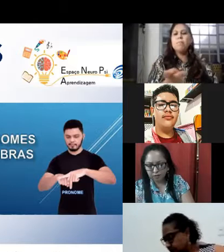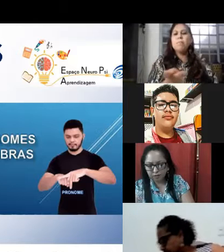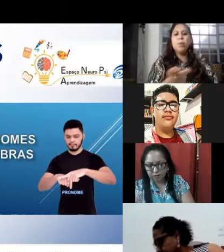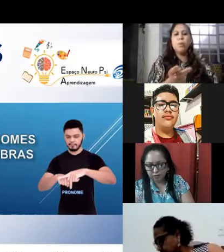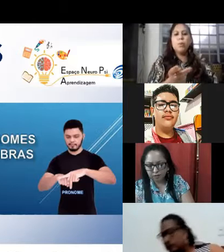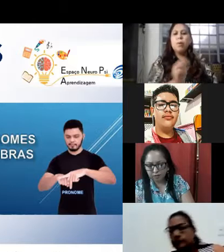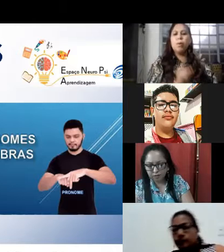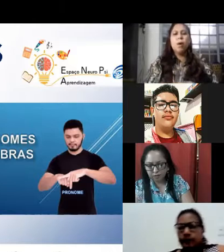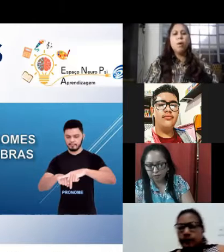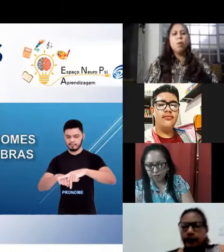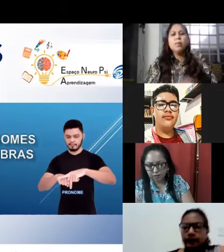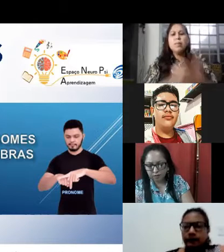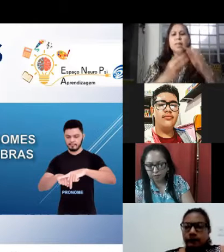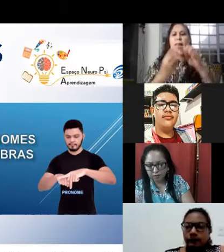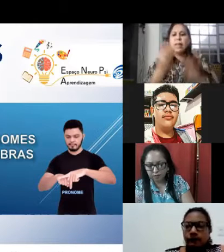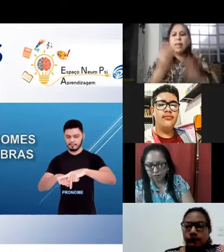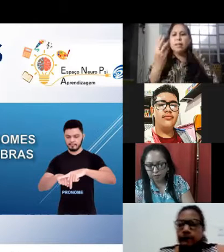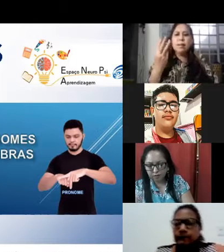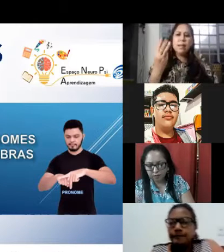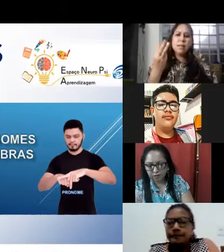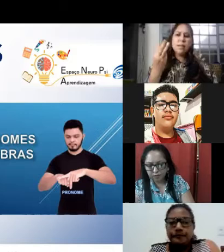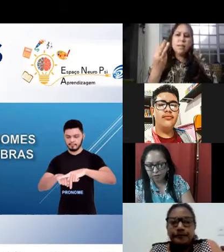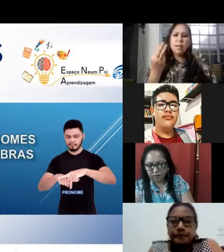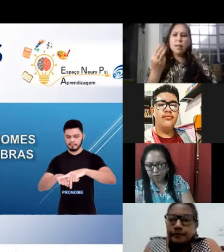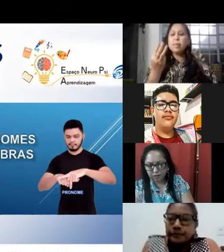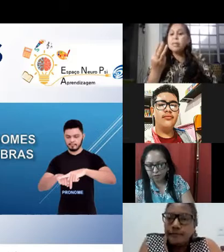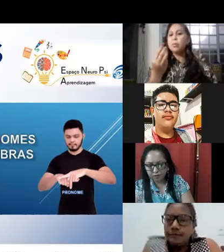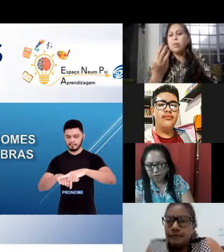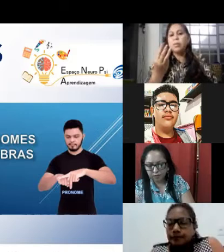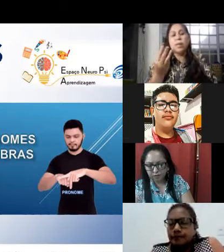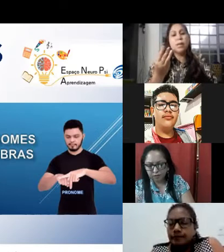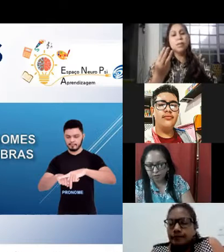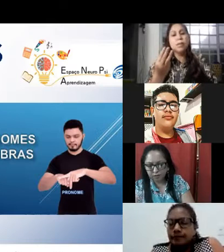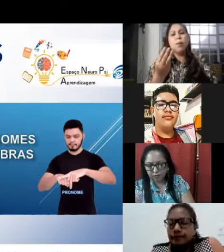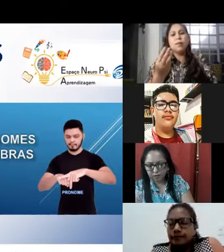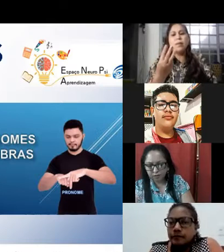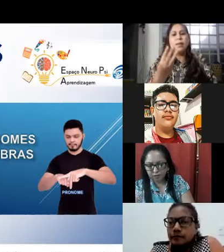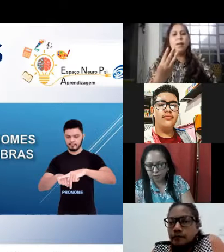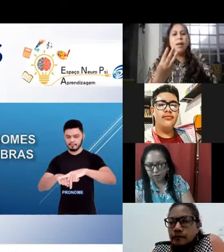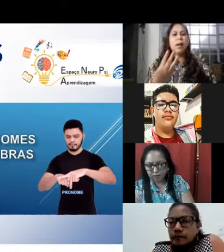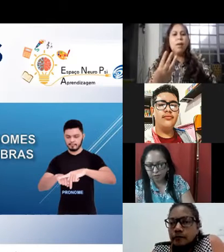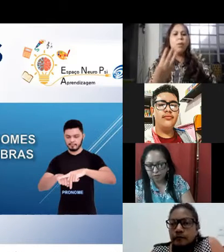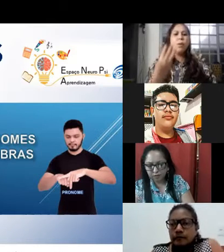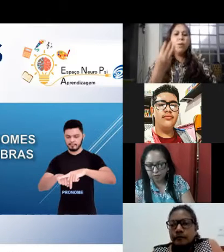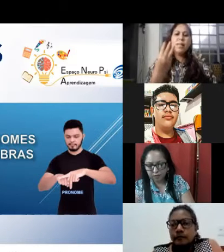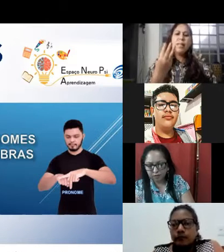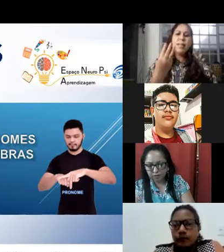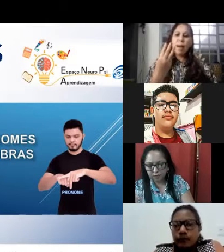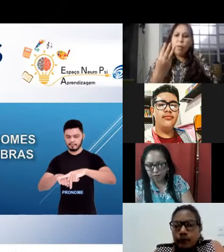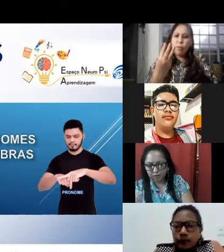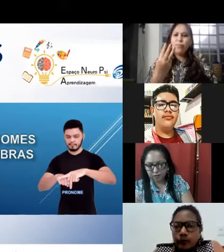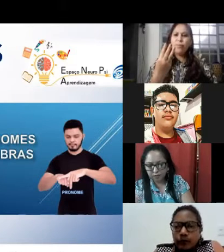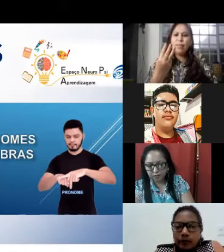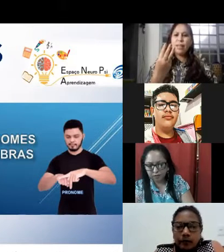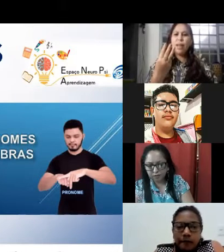né? Pronome dual. Quando se trata de 3 pessoas ou 3 coisas, é o pronome